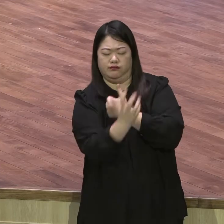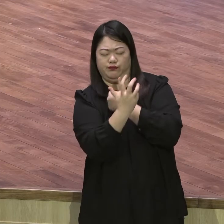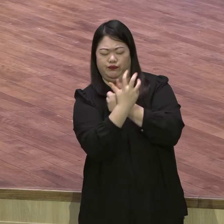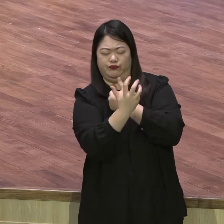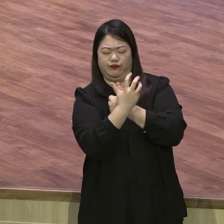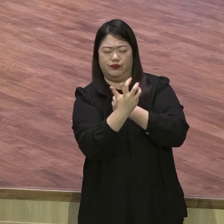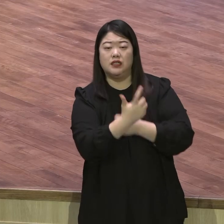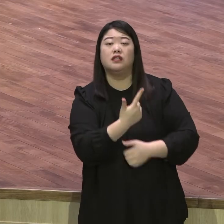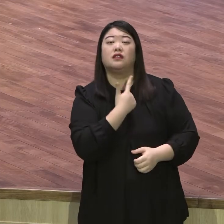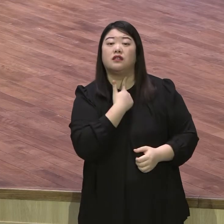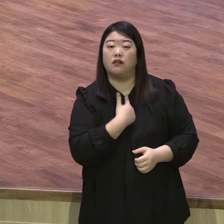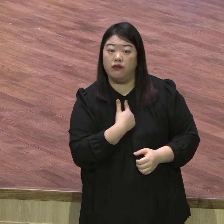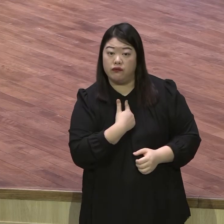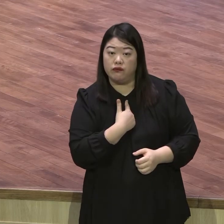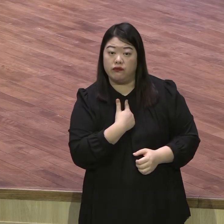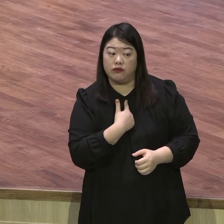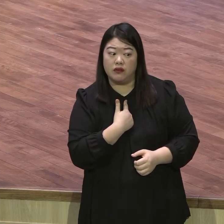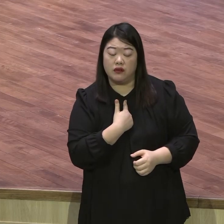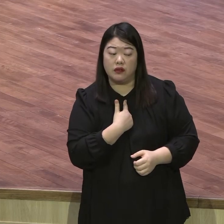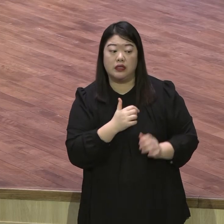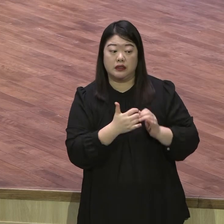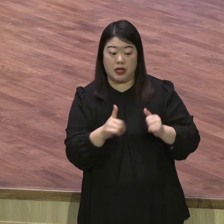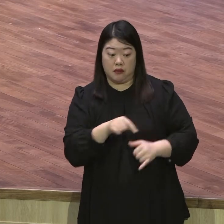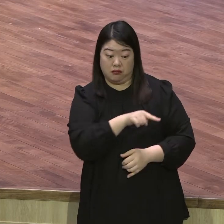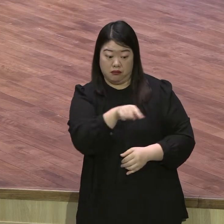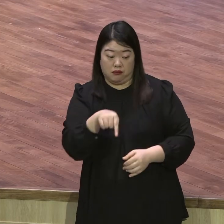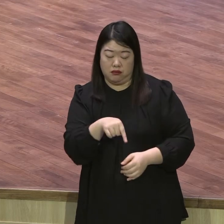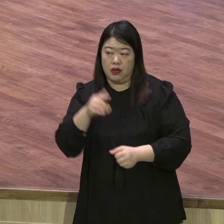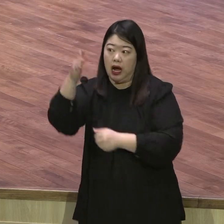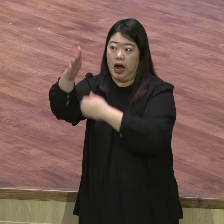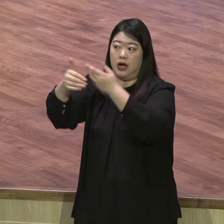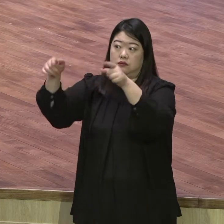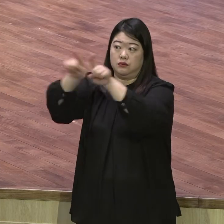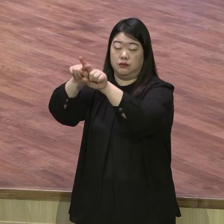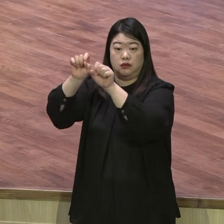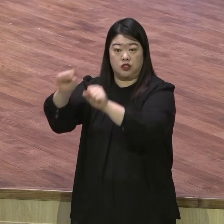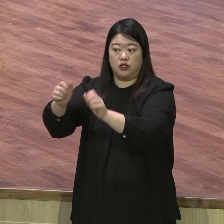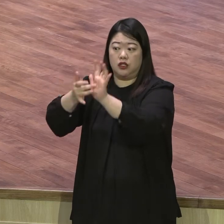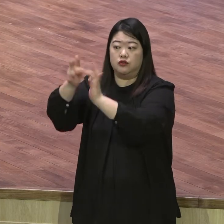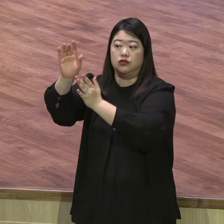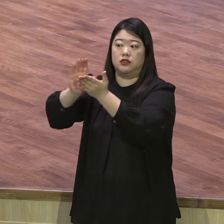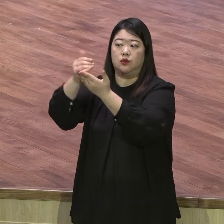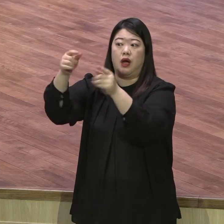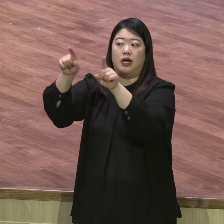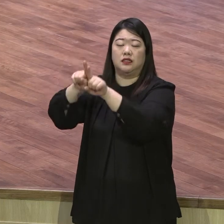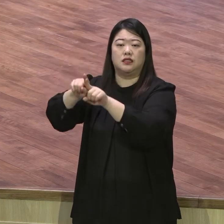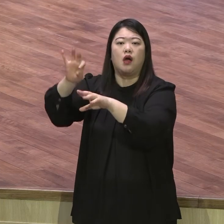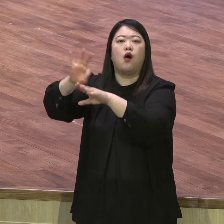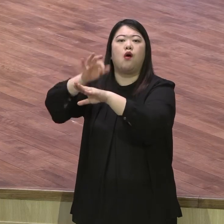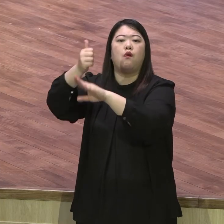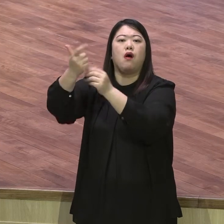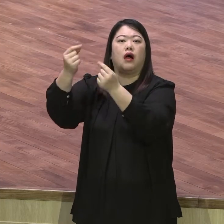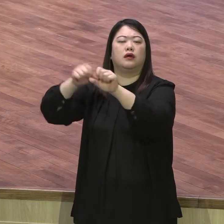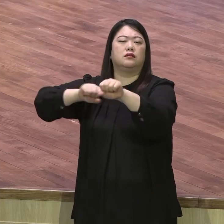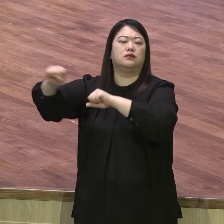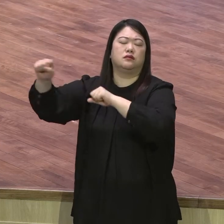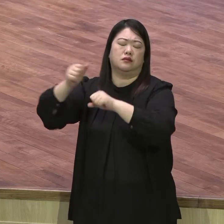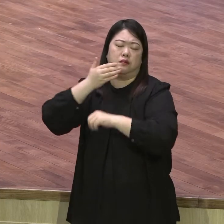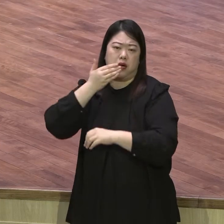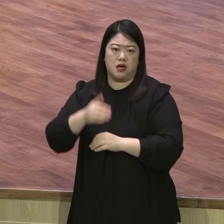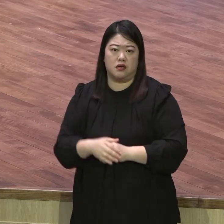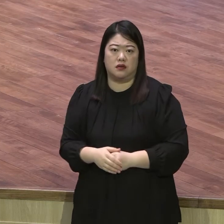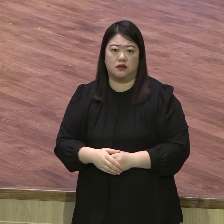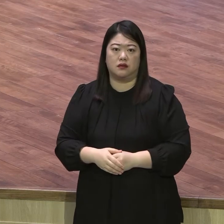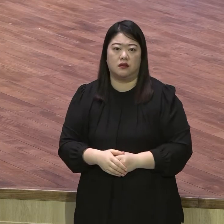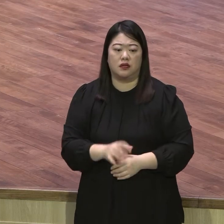예수 그리스도와 함께 왕노릇하는 그 축복을 받게 된다. 이만희와 왕도를 하는 게 아니란 말이에요.